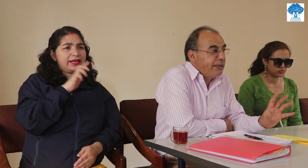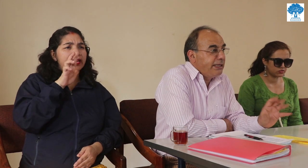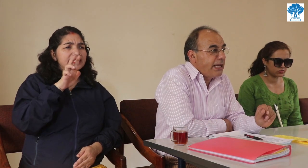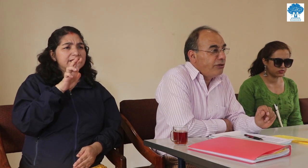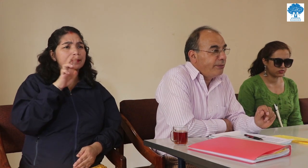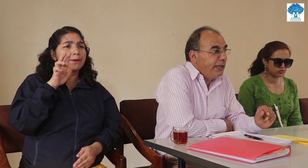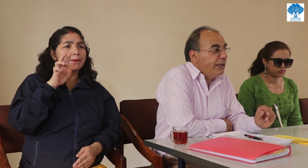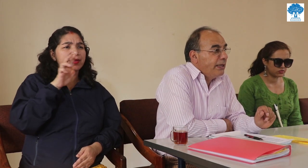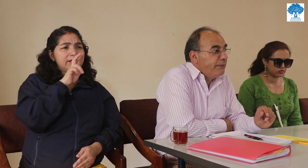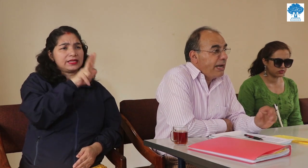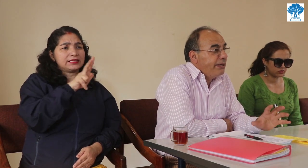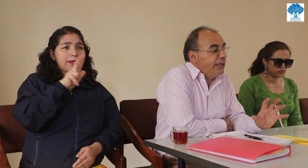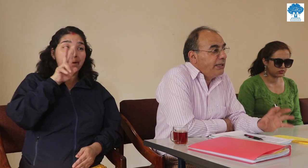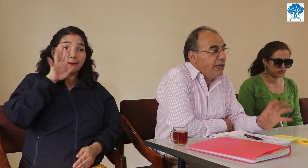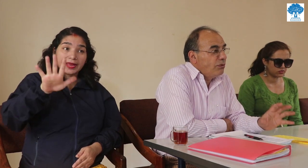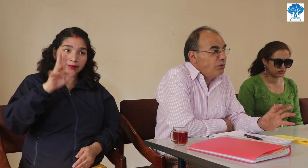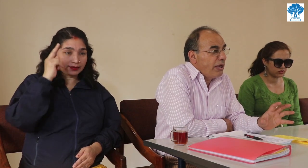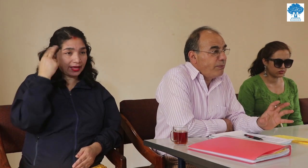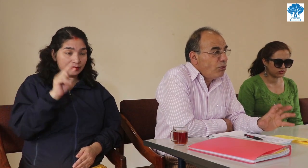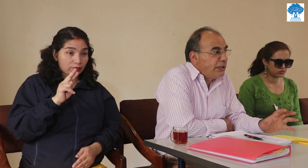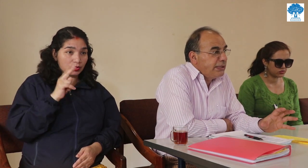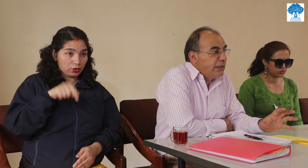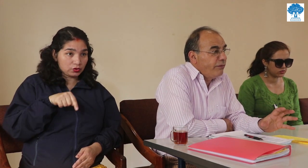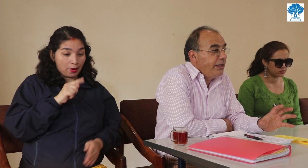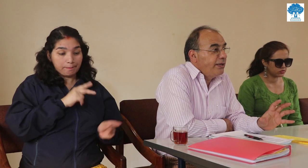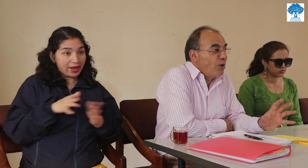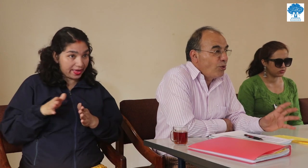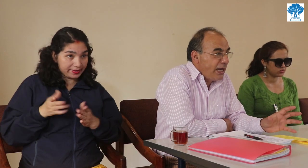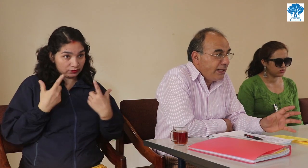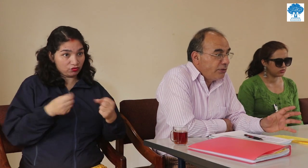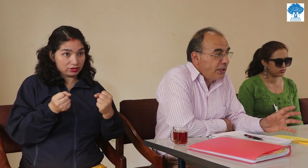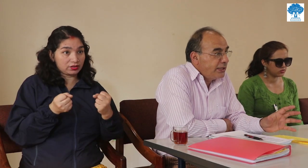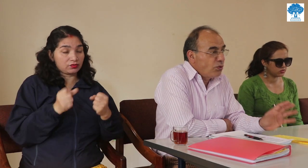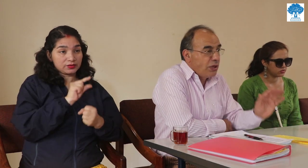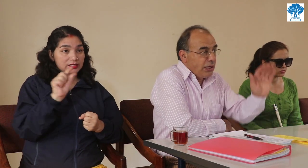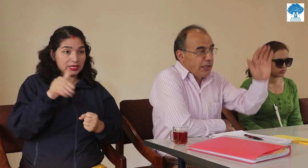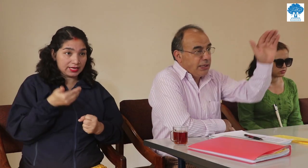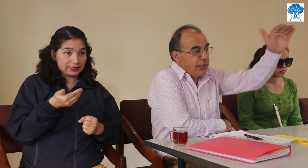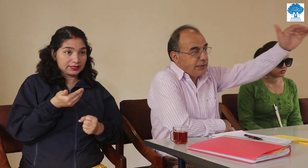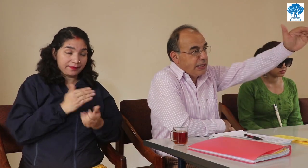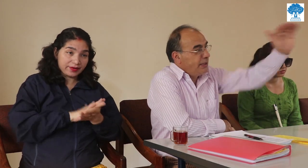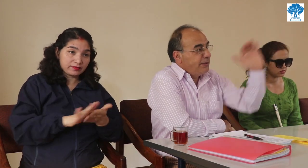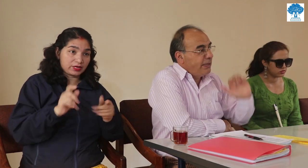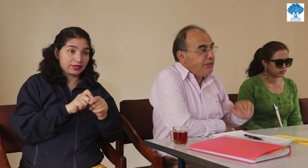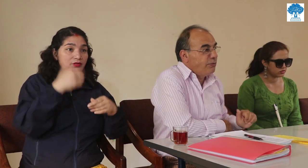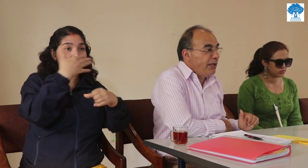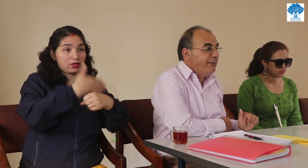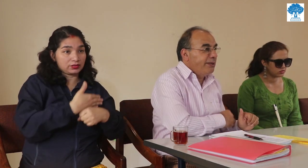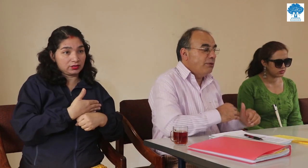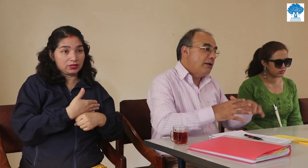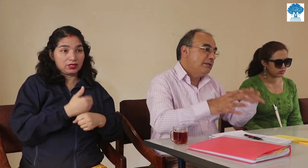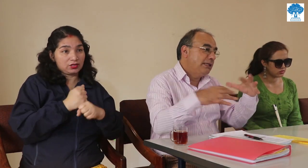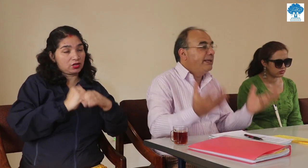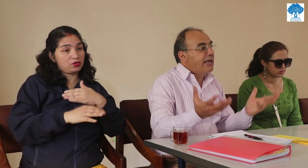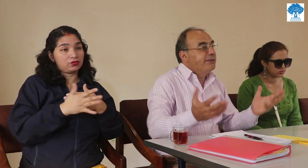1985 हामीलाई के थाहा थियो भने प्राइमेरी हेल्थ केयरको जुन एप्रोचलाई चाहिँ फेलियर गराउन लागि छ र यसको टार्गेट चाहिँ एचिभ हुँदैन